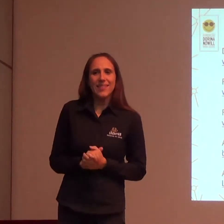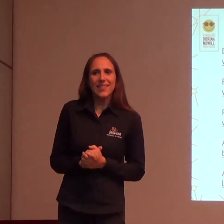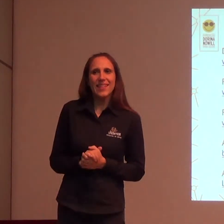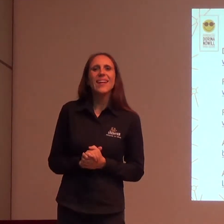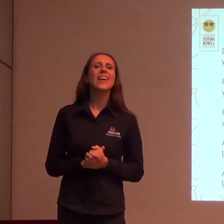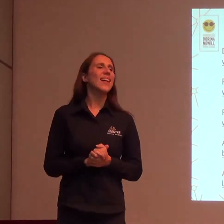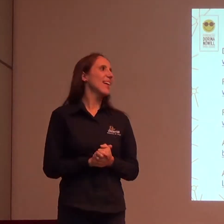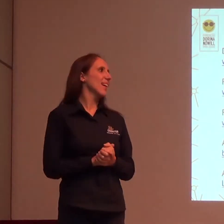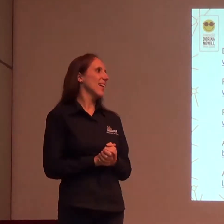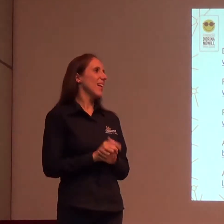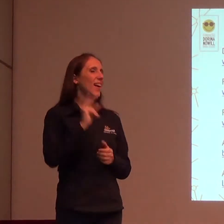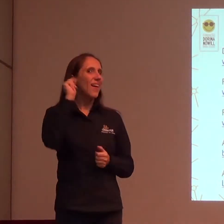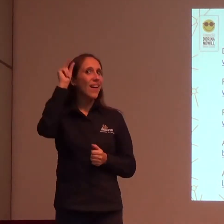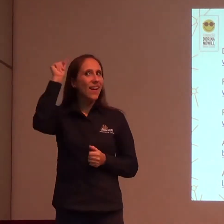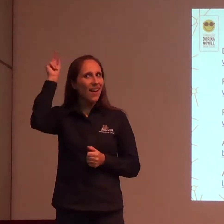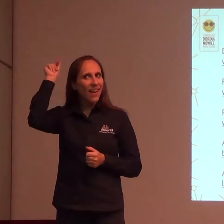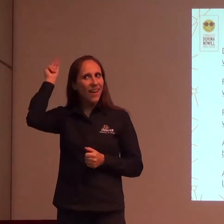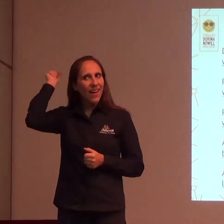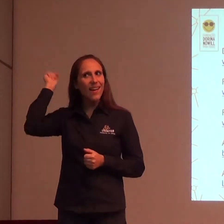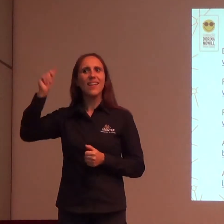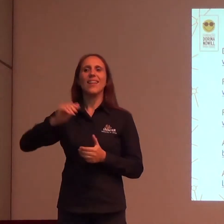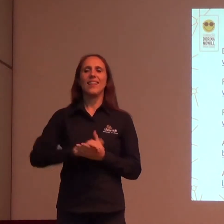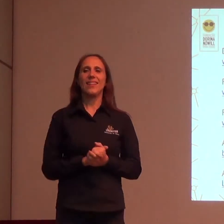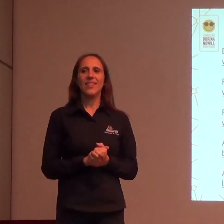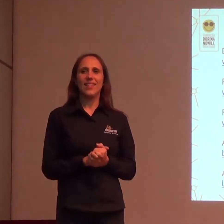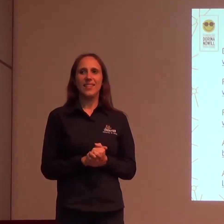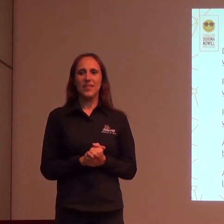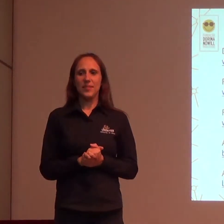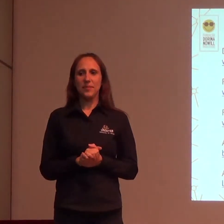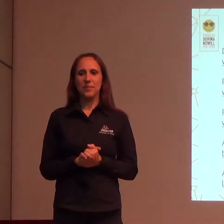nascido. Faz tempo.